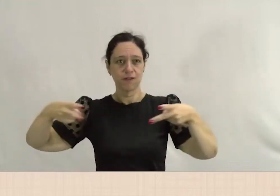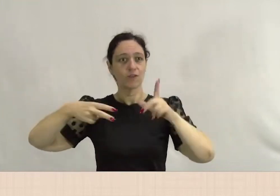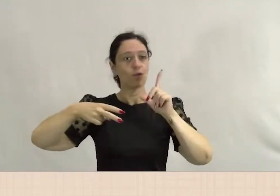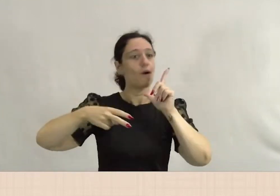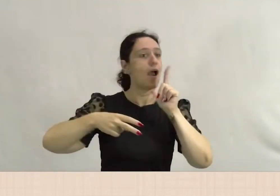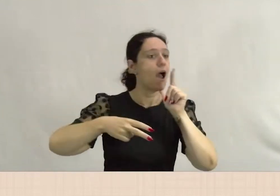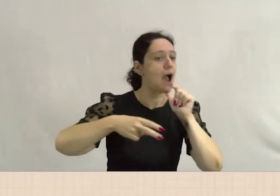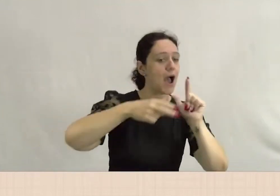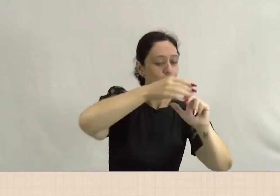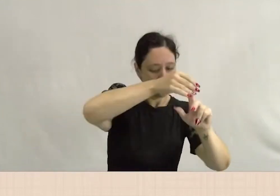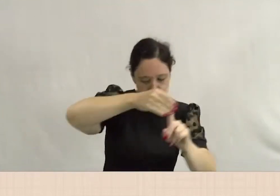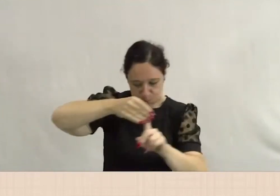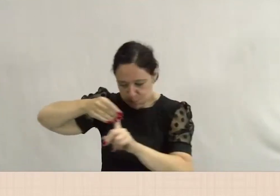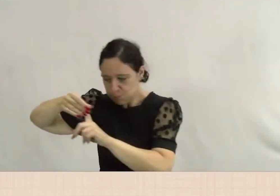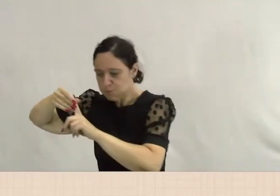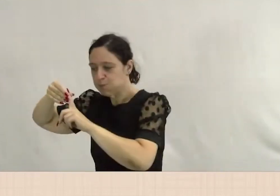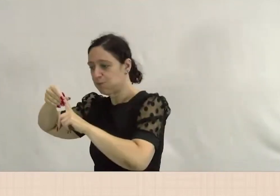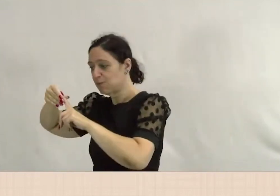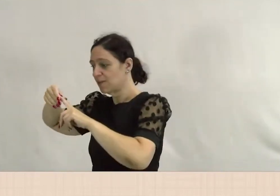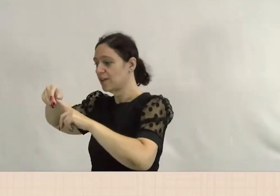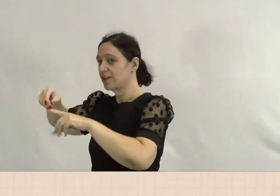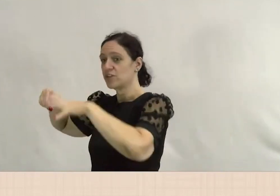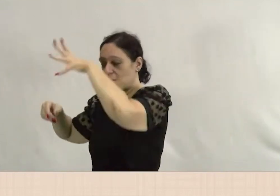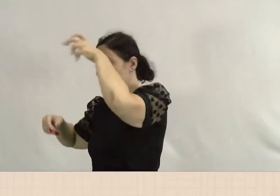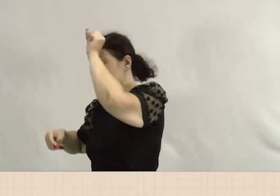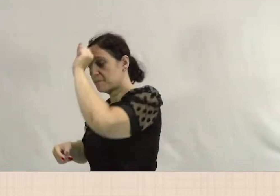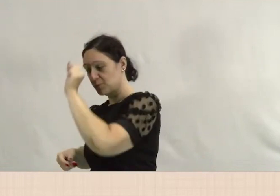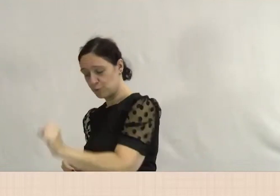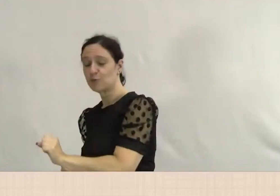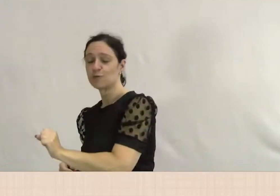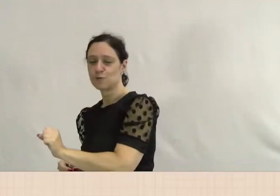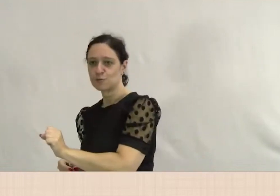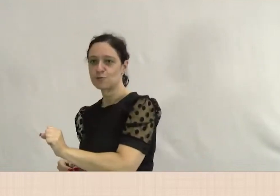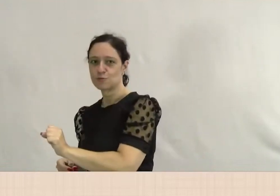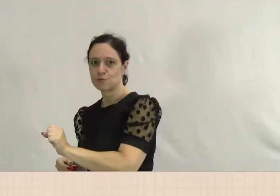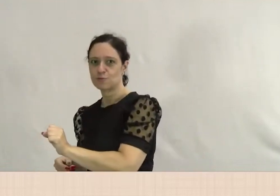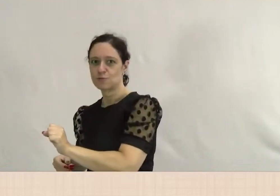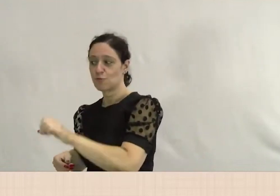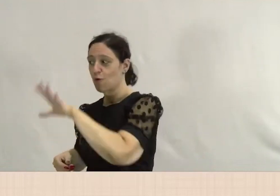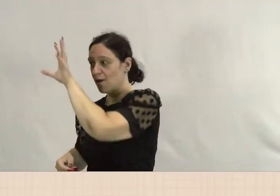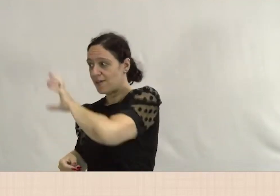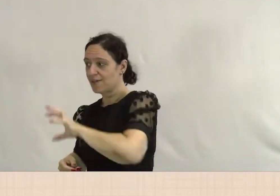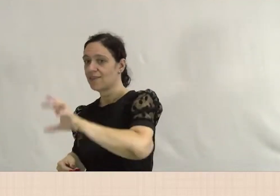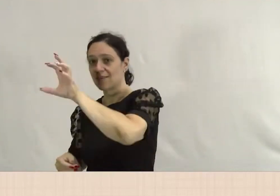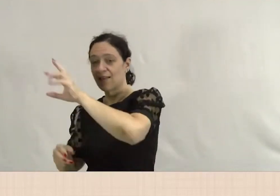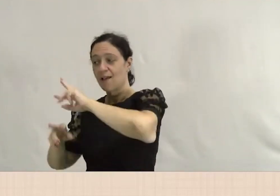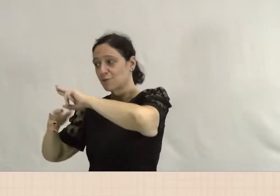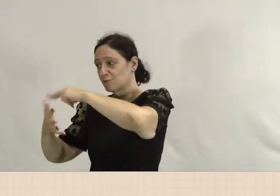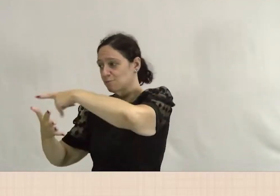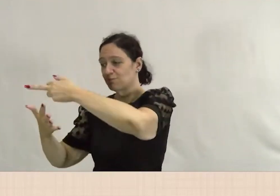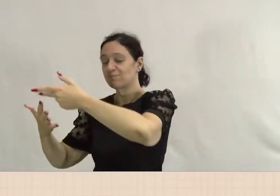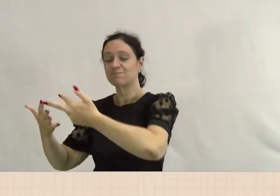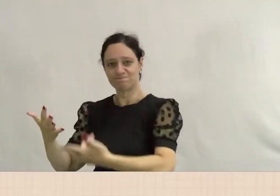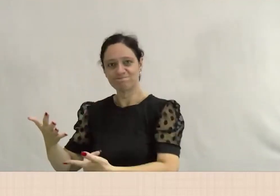Mato Grosso, entrando até para aqui sudeste, para poder regar a terra aqui.